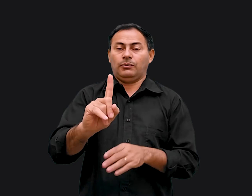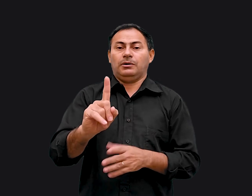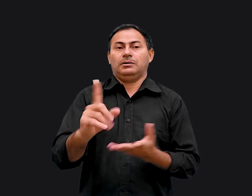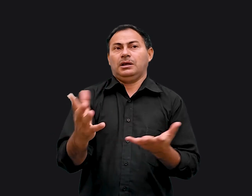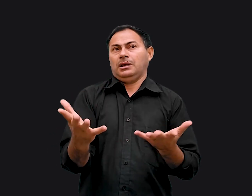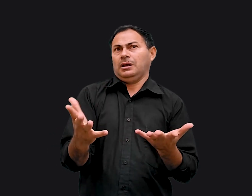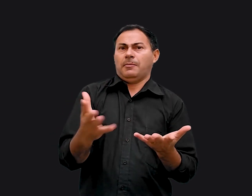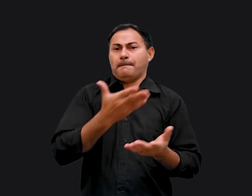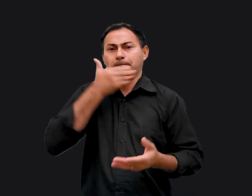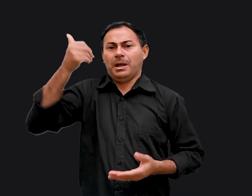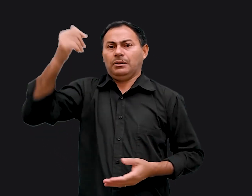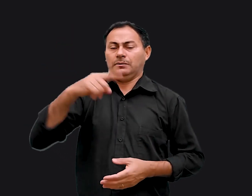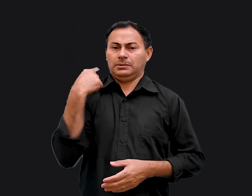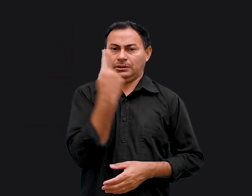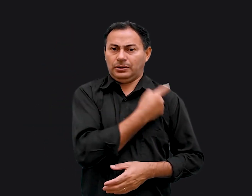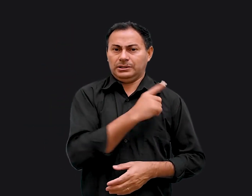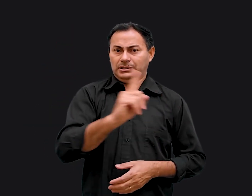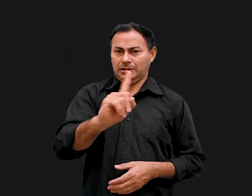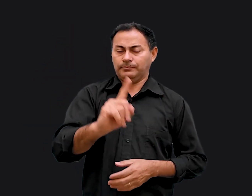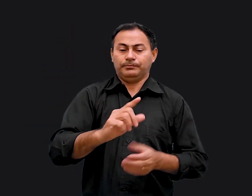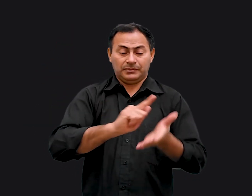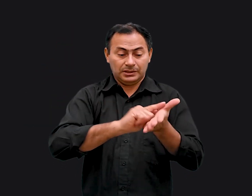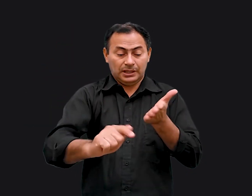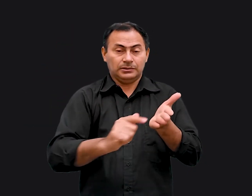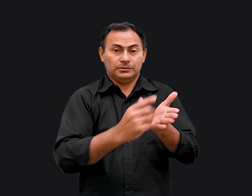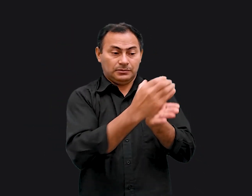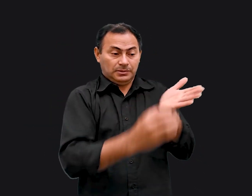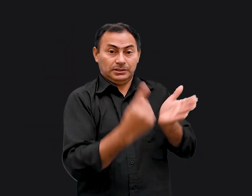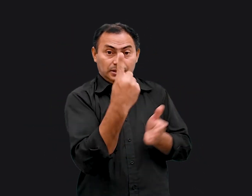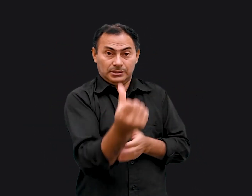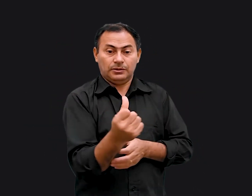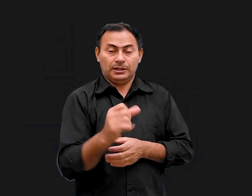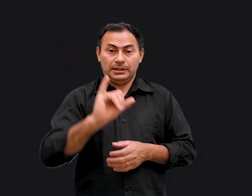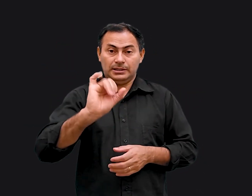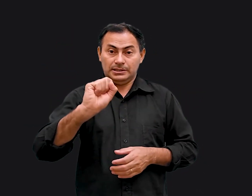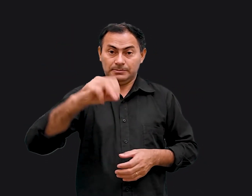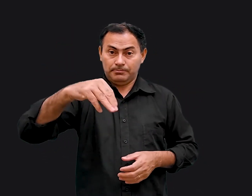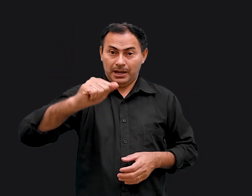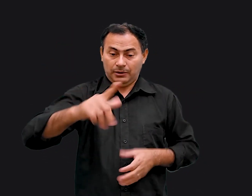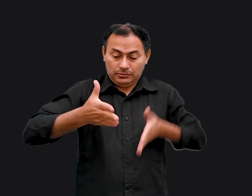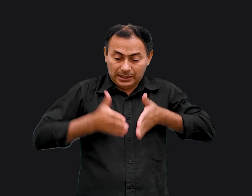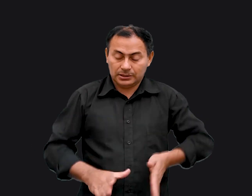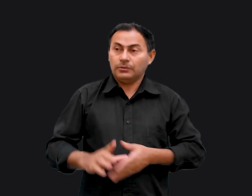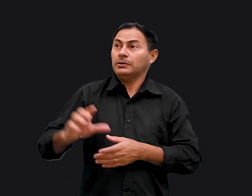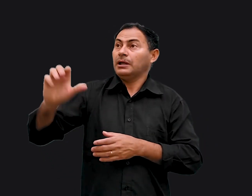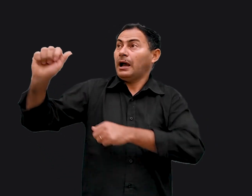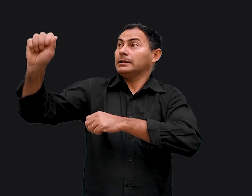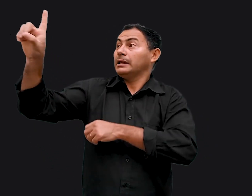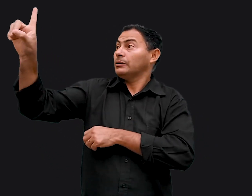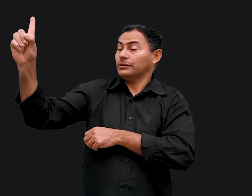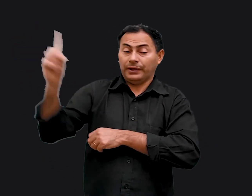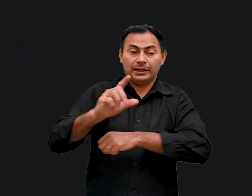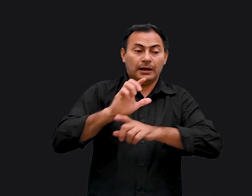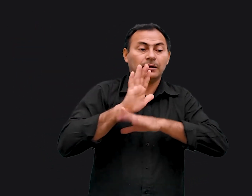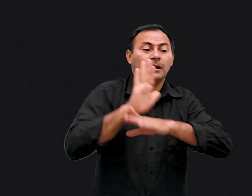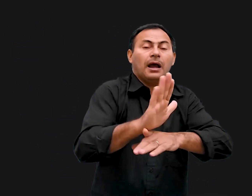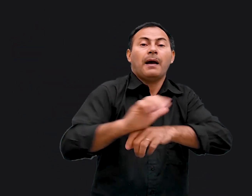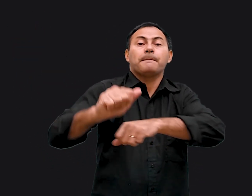não são o melhor para nós. Em Gênesis 16, quando Ismael nasceu, Deus apareceu novamente a Abraão. Vejamos por que